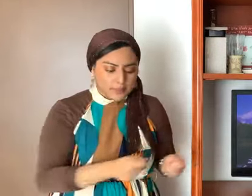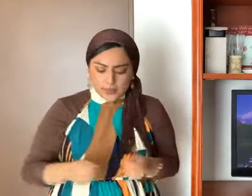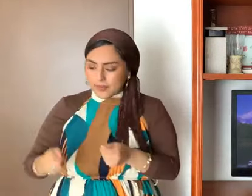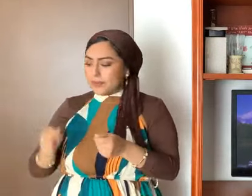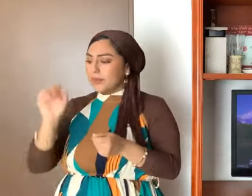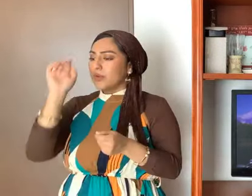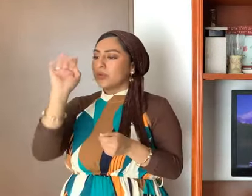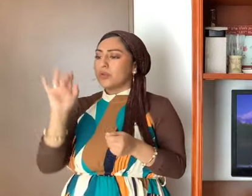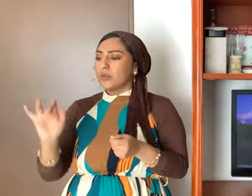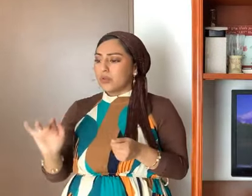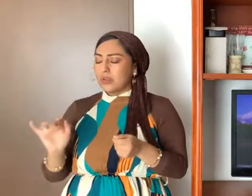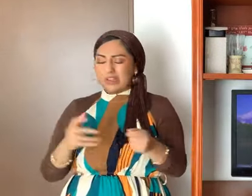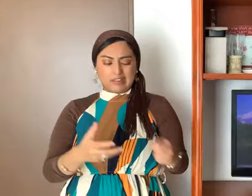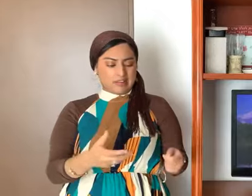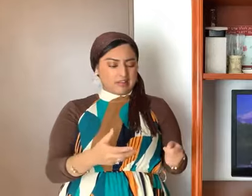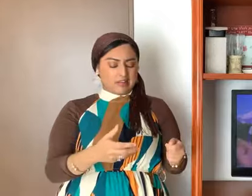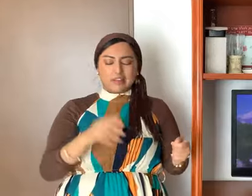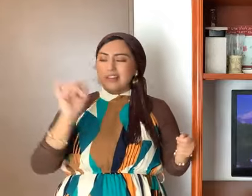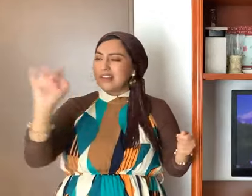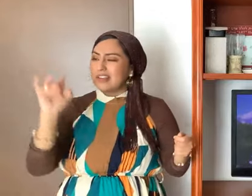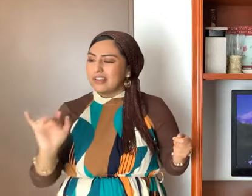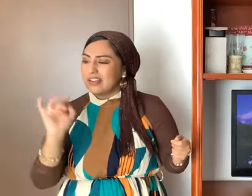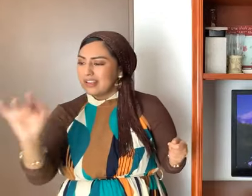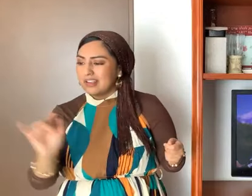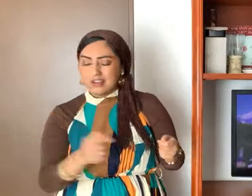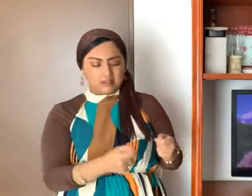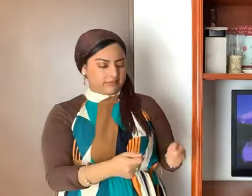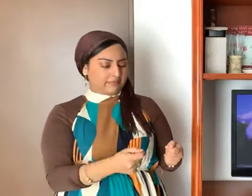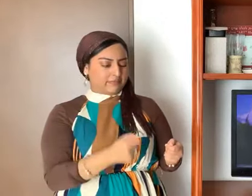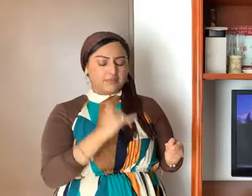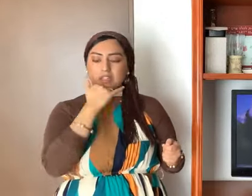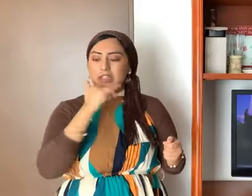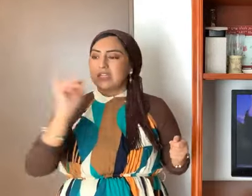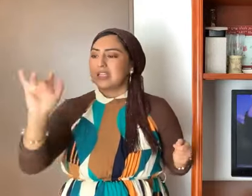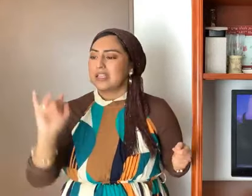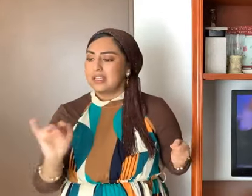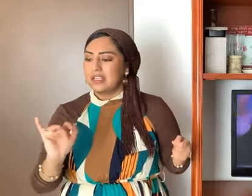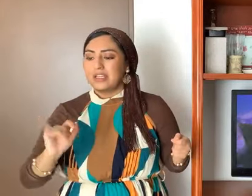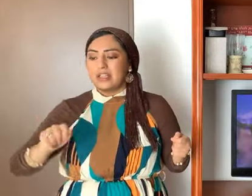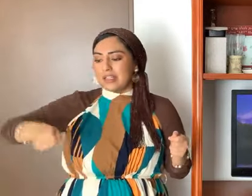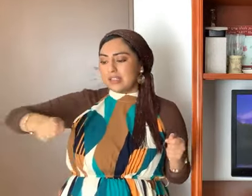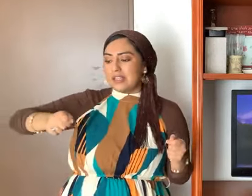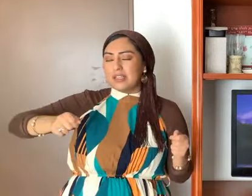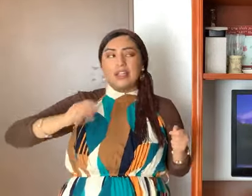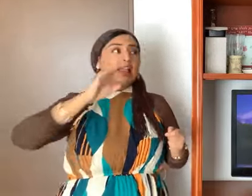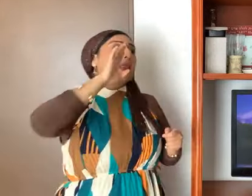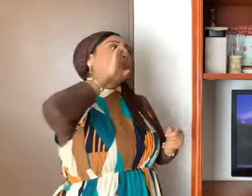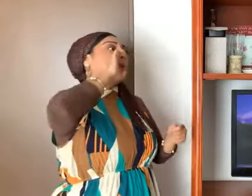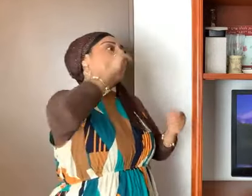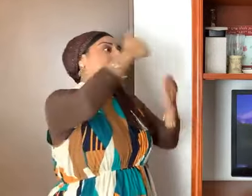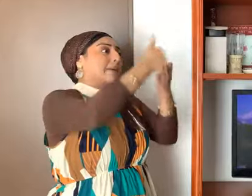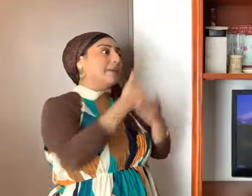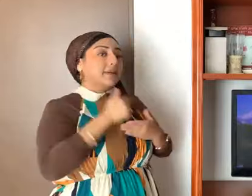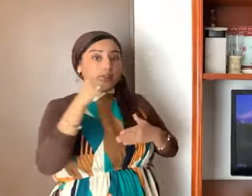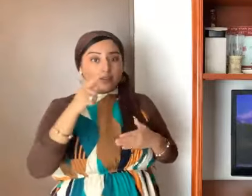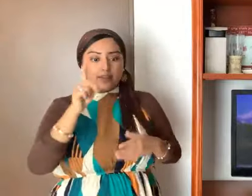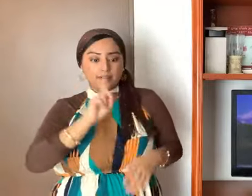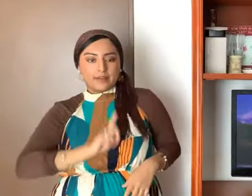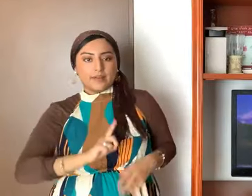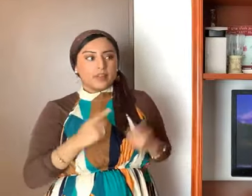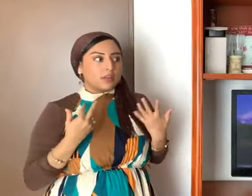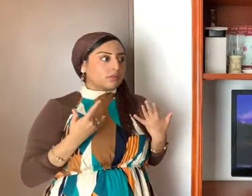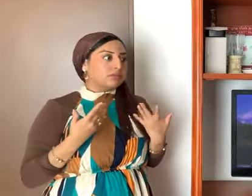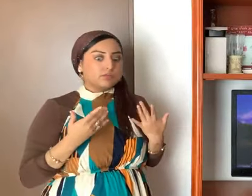productos y no pasa, y cuando pasa marca otro código, este supervisor, venga, y tú estás formado en la